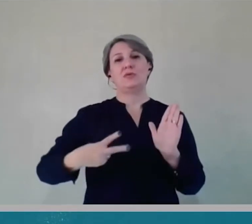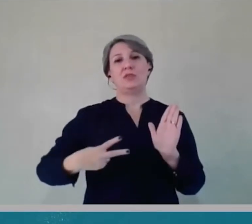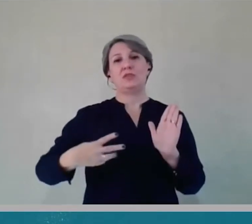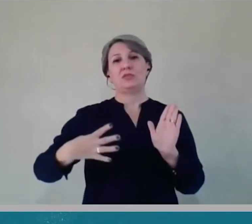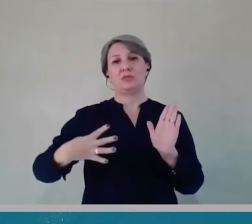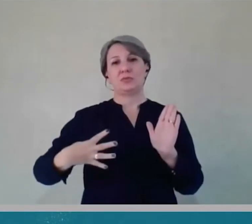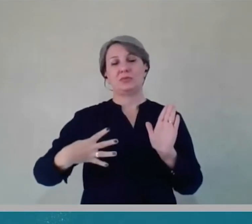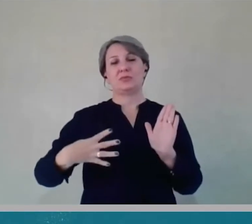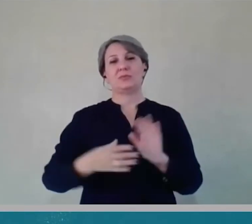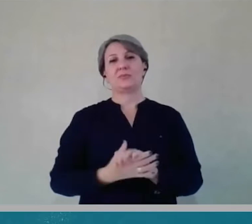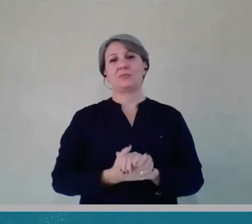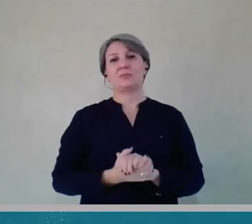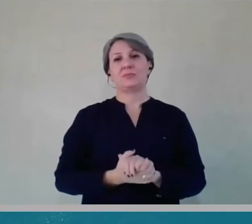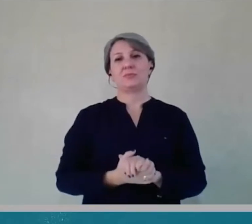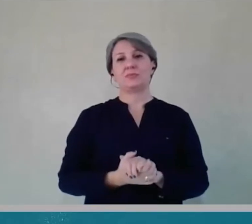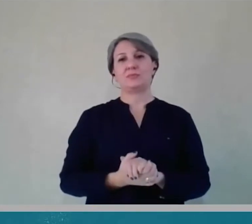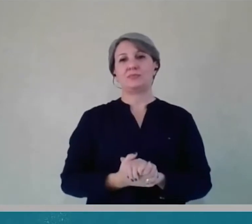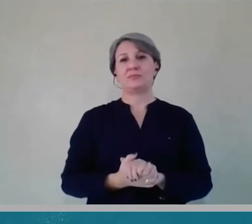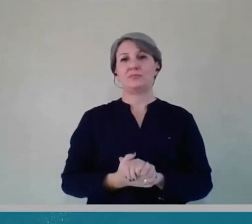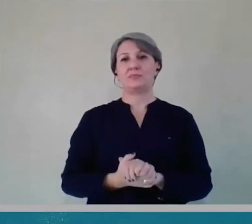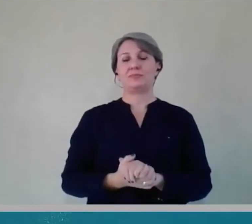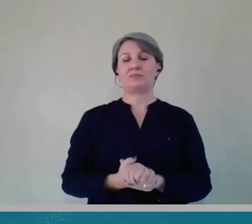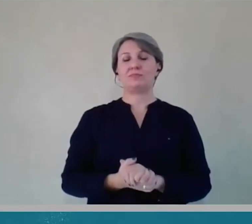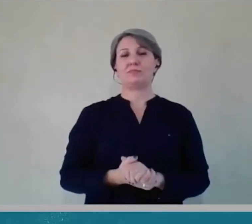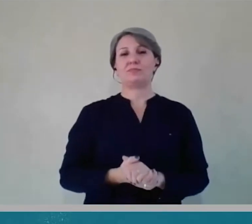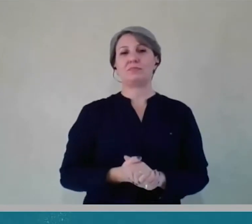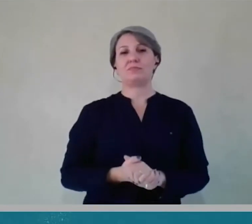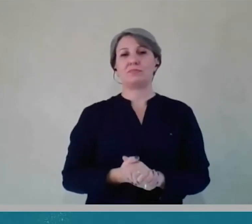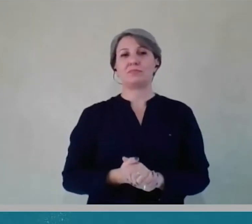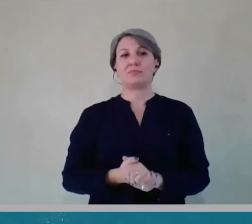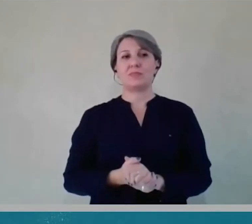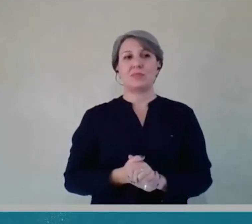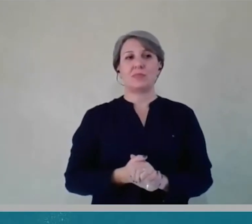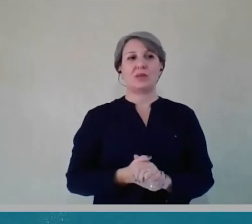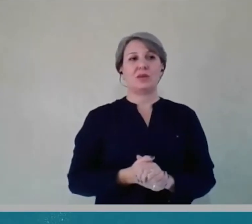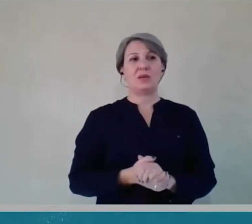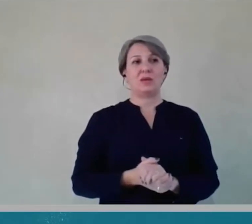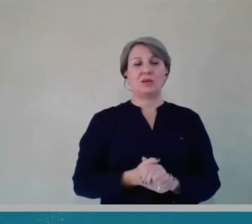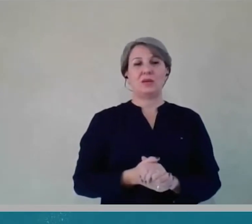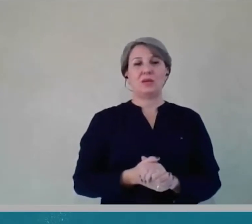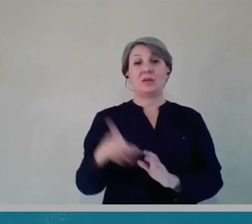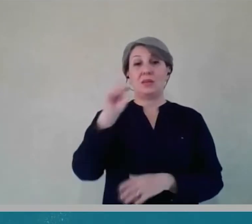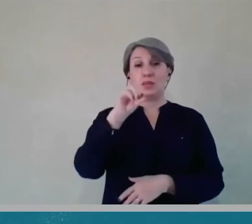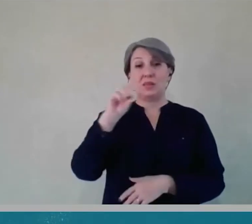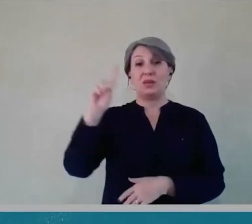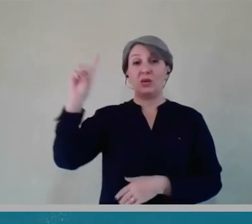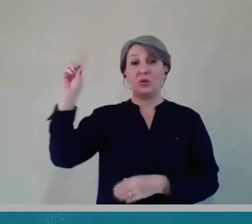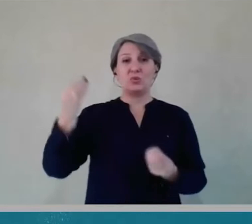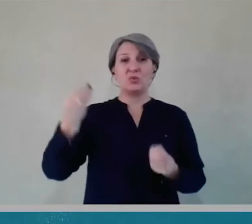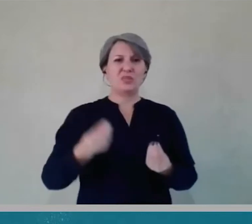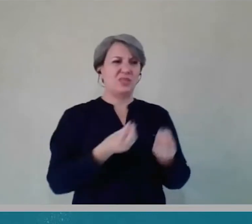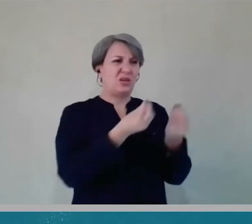Por isso Deus entregou tais homens à imundícia, pelas